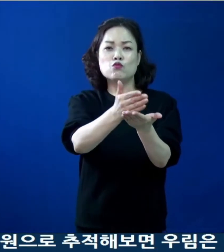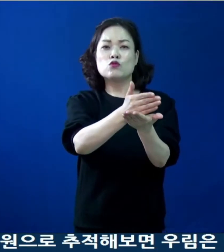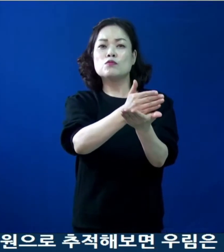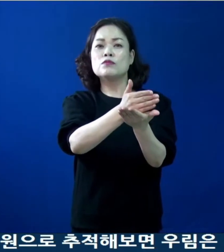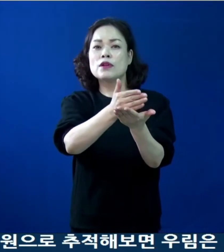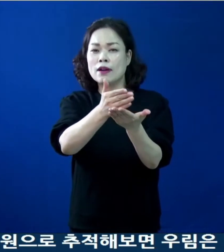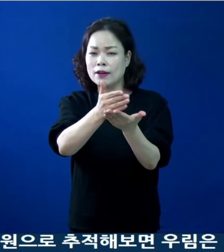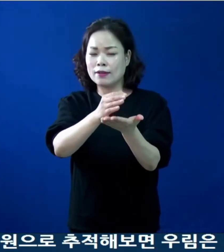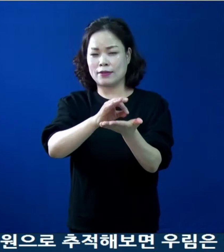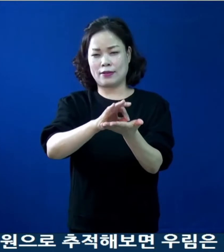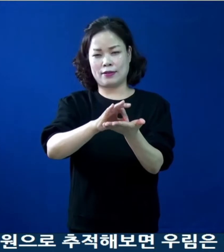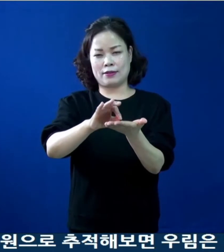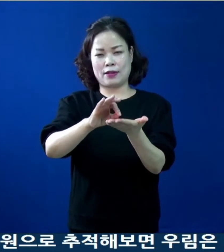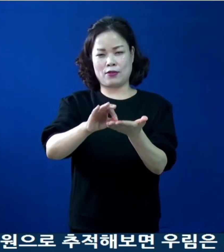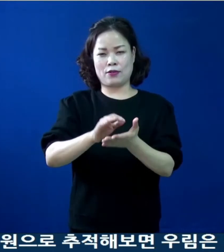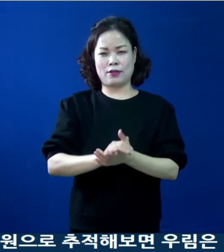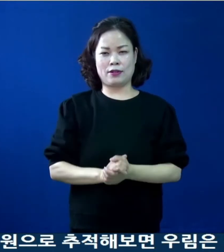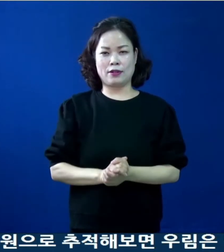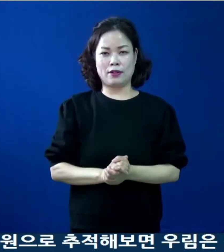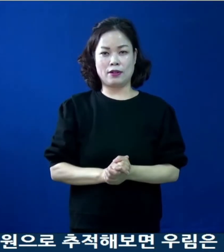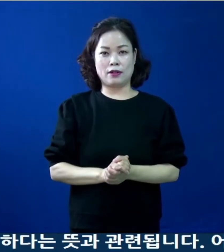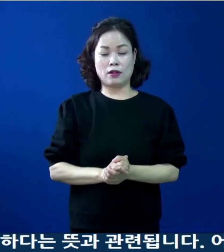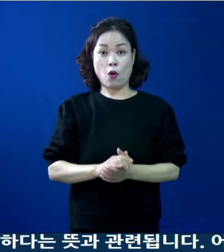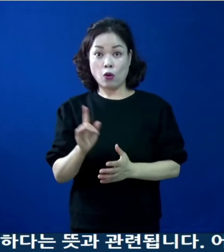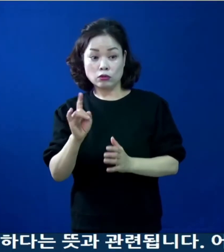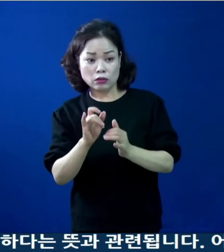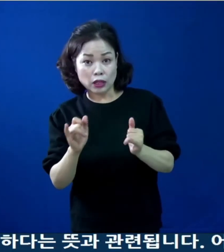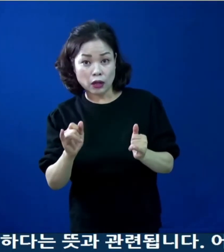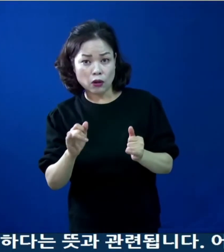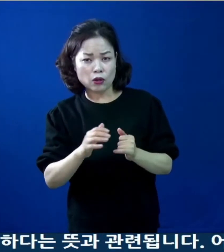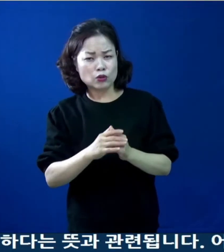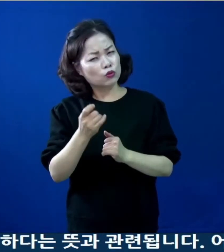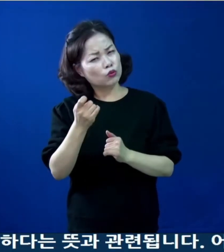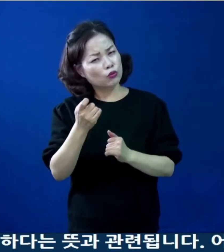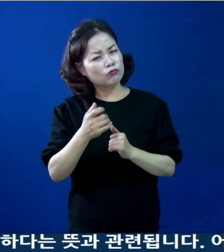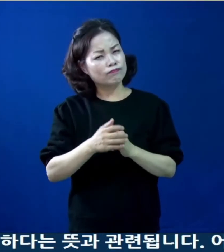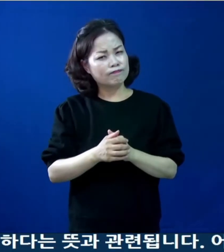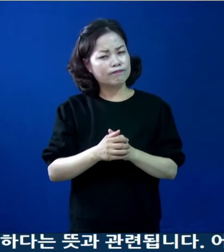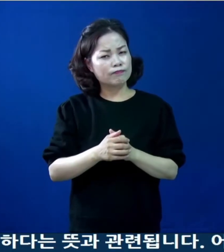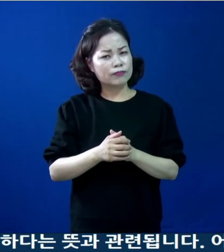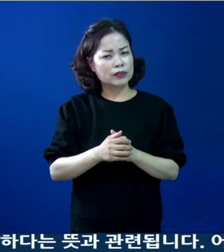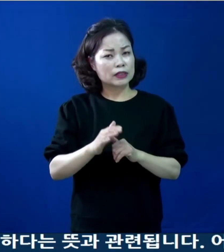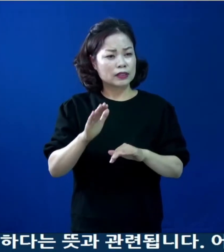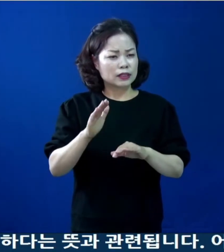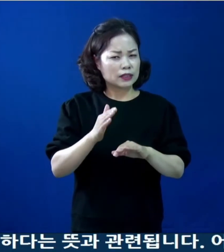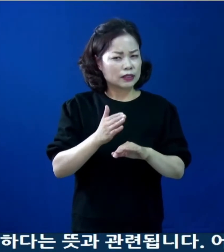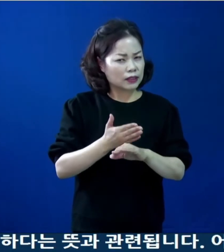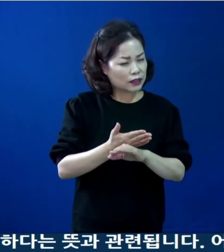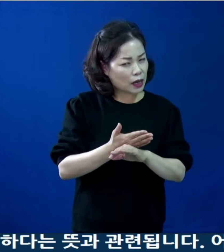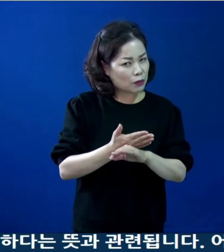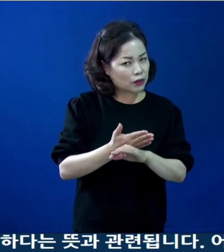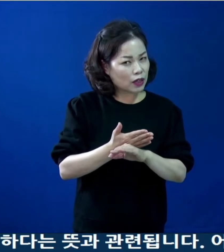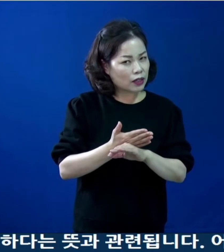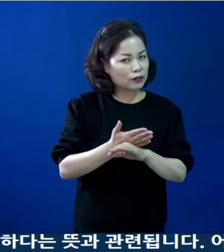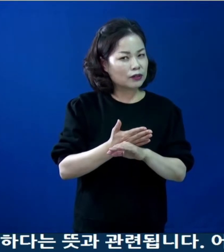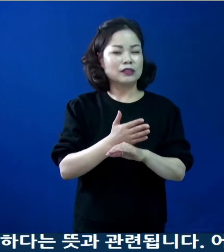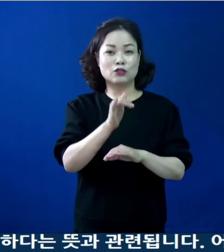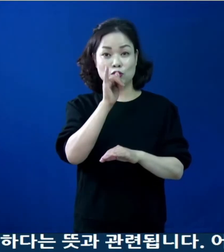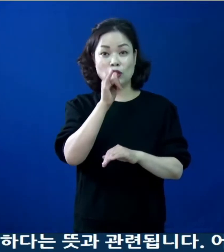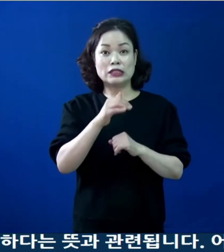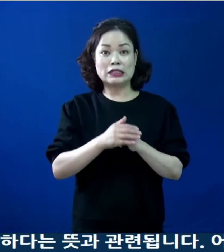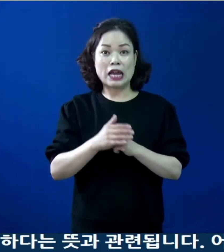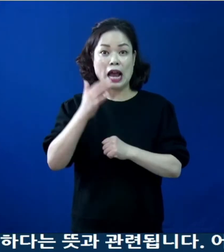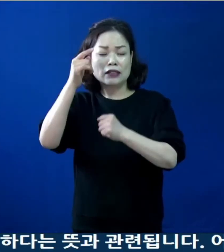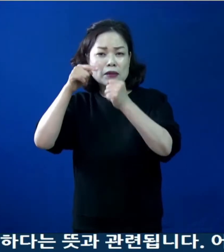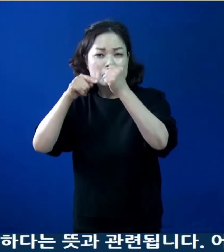데 사용했다는 겁니다. 그래서 어떤 분들은 여기서 조금 빗나간 추정을 하시는 분들이 있어요.